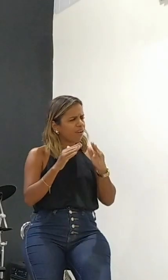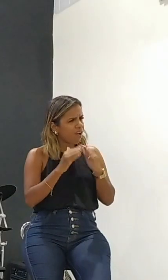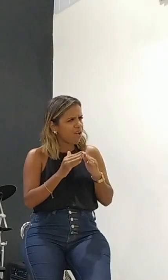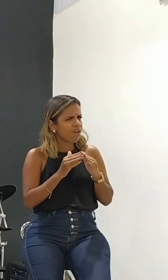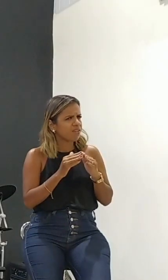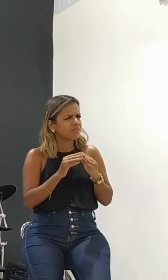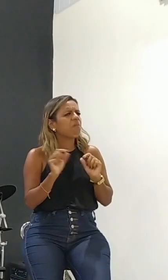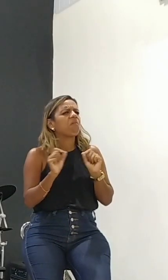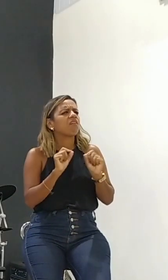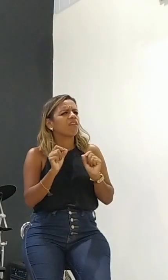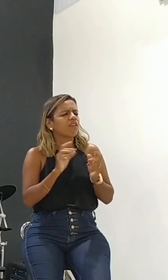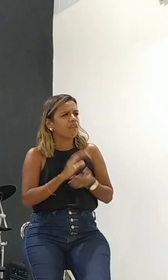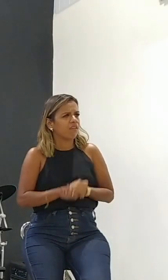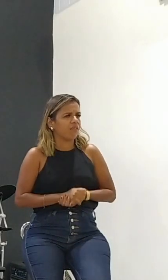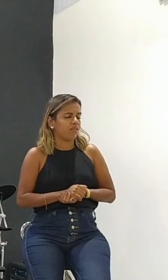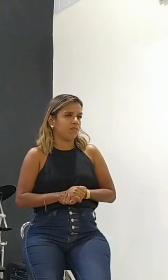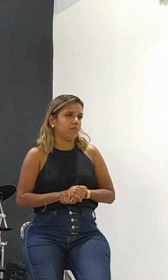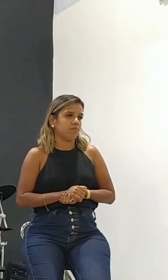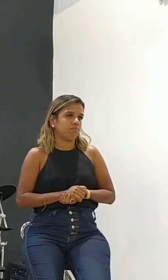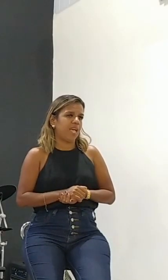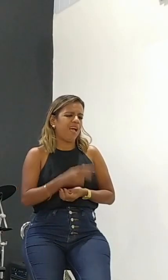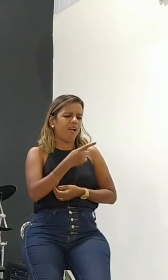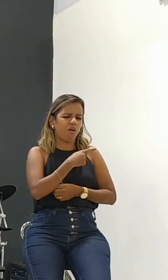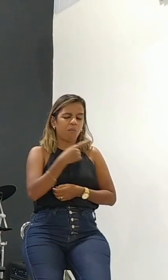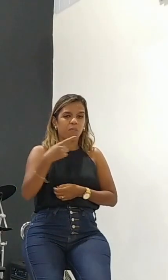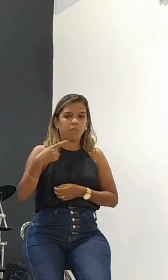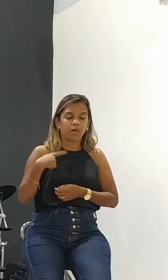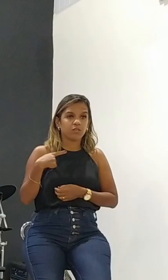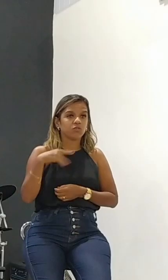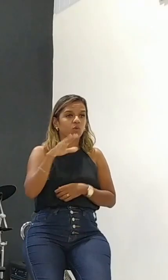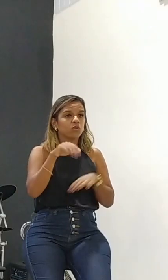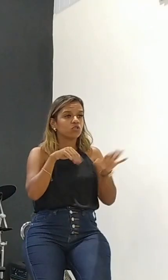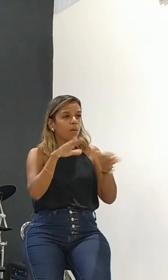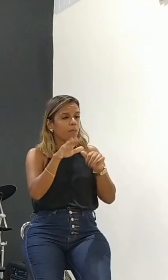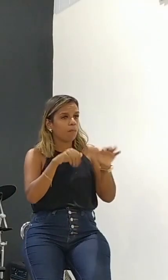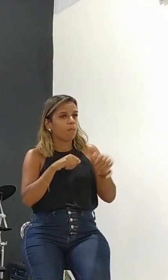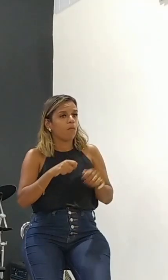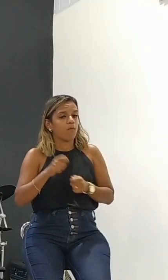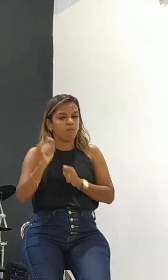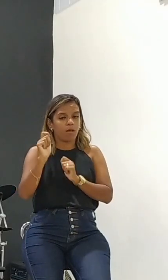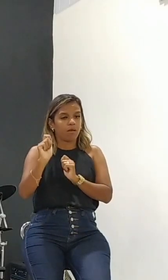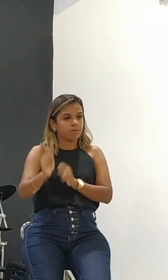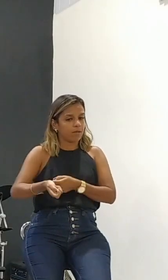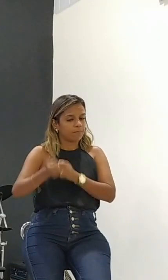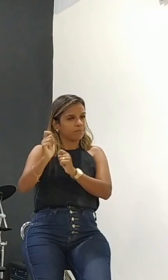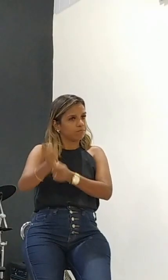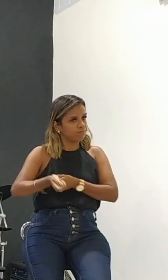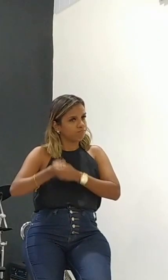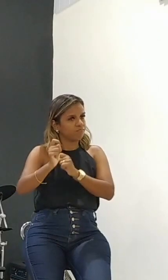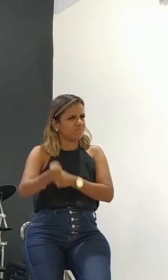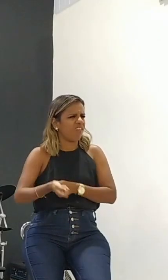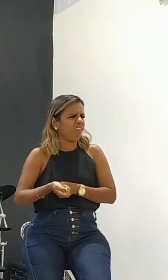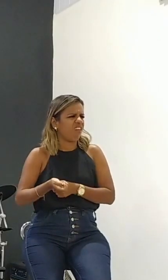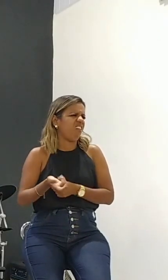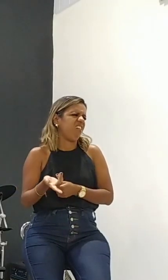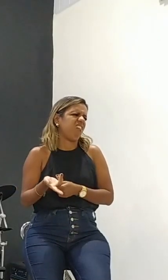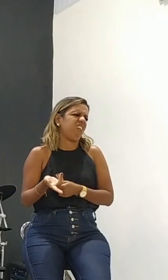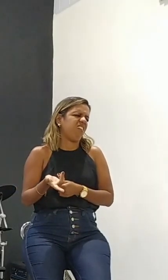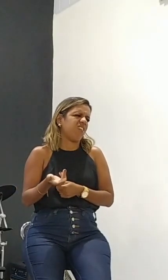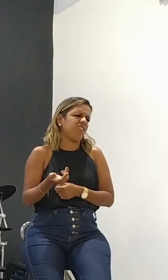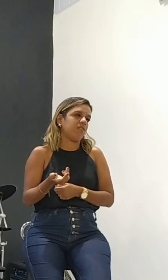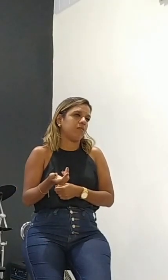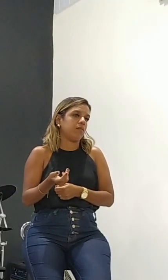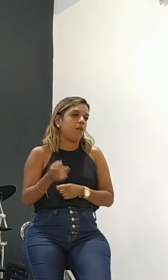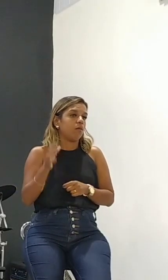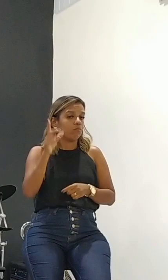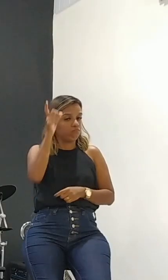Para que você vai fazer isso? O pastor chamou a gente para ir lá capinar o terreno hoje. Não vai não, para que isso aí? Né, irmãos? São coisas que o diabo